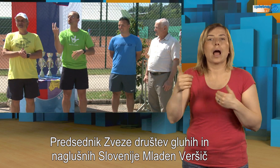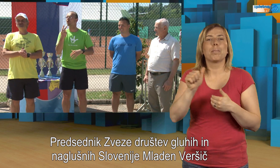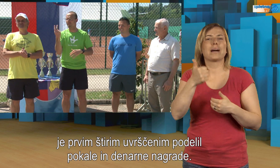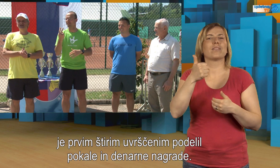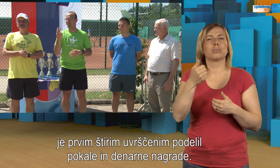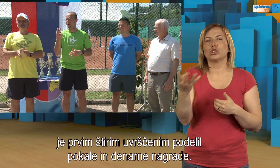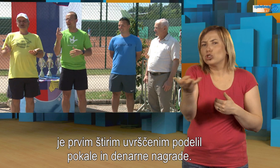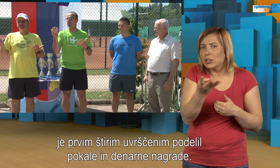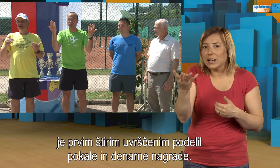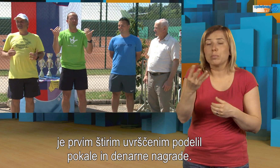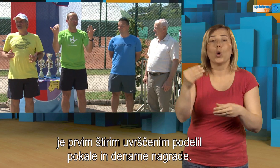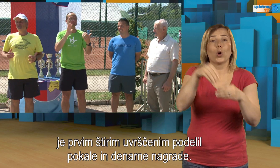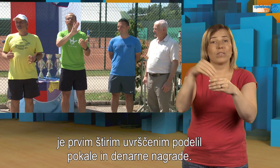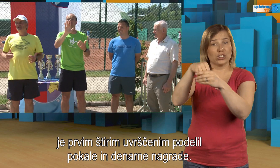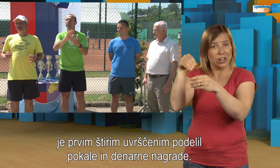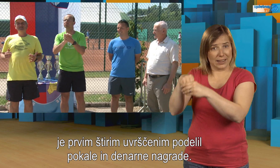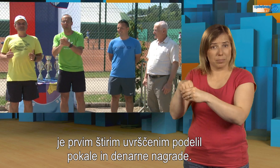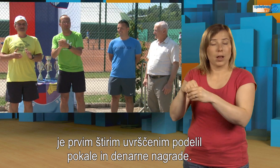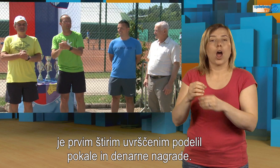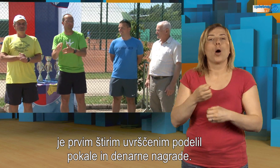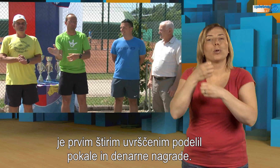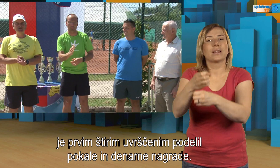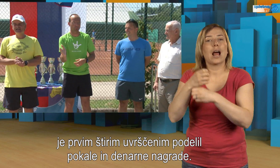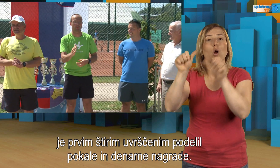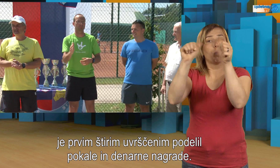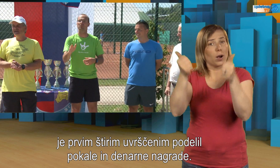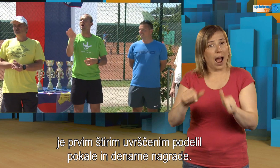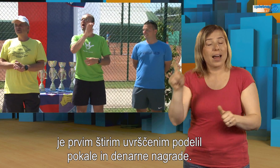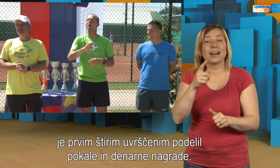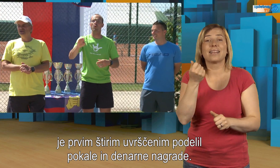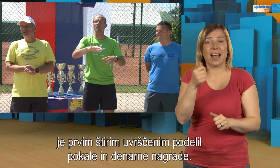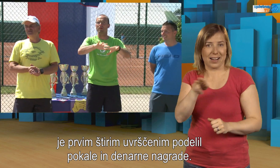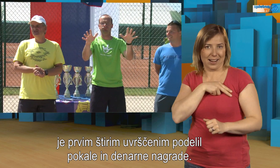Veršič, je prvim 4 uvrščenim podelil pokale in denarne nagrade.